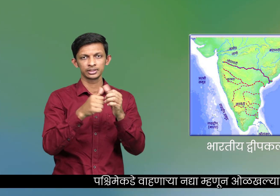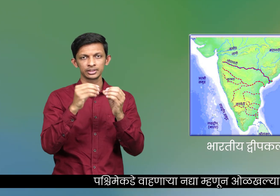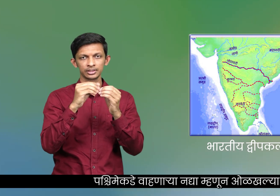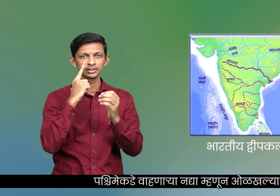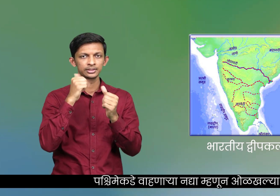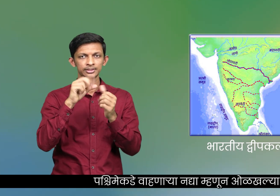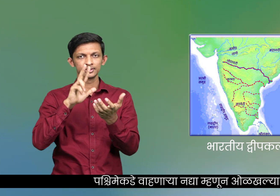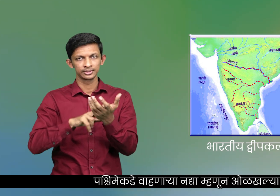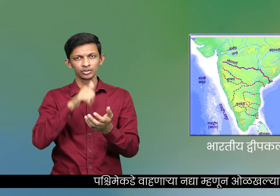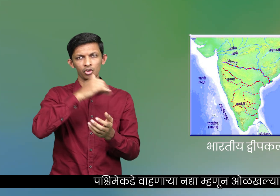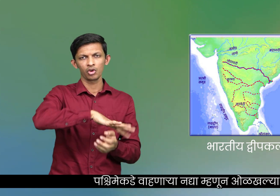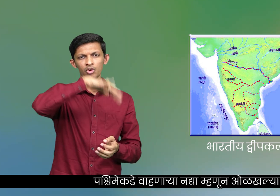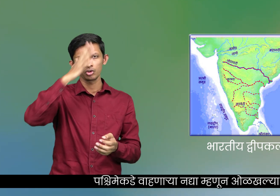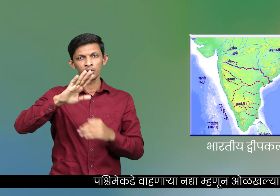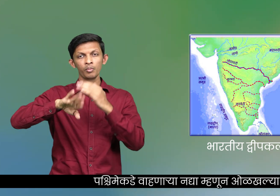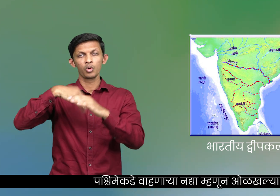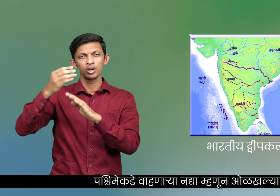पश्चिमेकडे वाहणाऱ्या नद्या म्हणून ओळखल्या जातात.